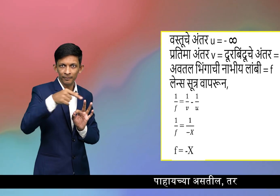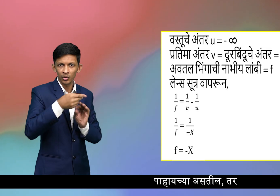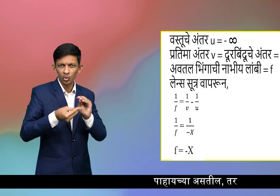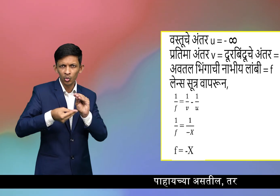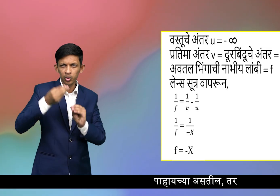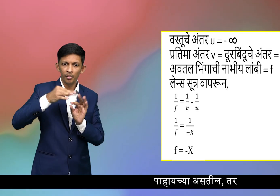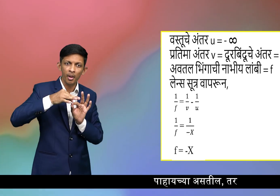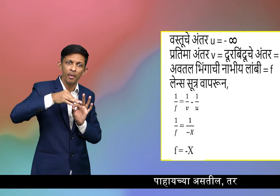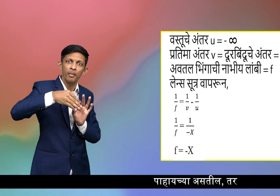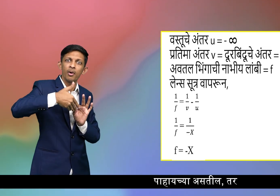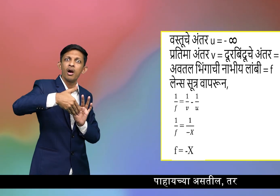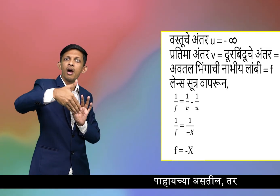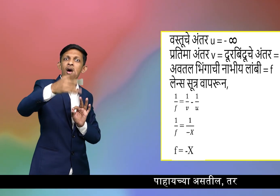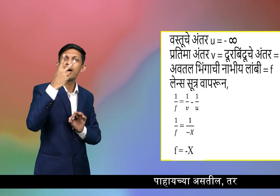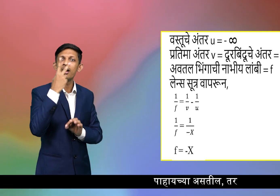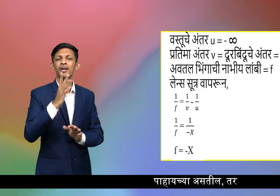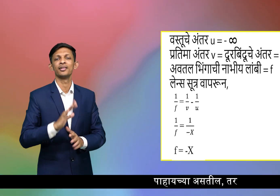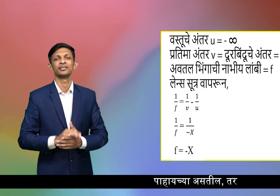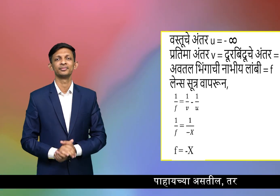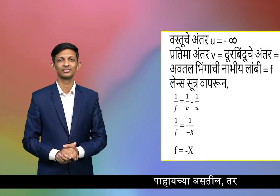पाहायच्या असतील तर